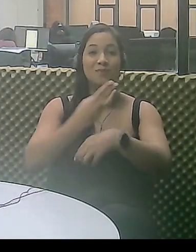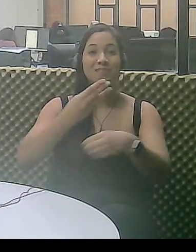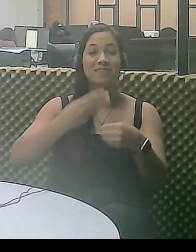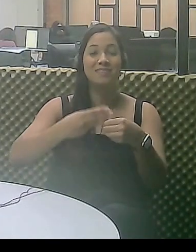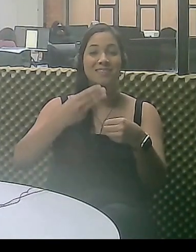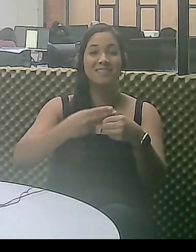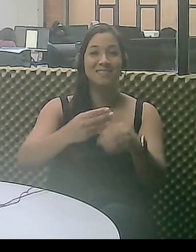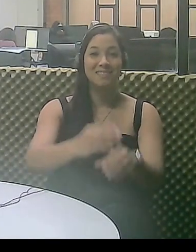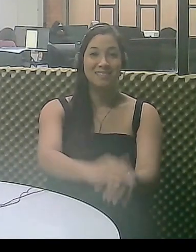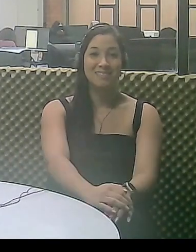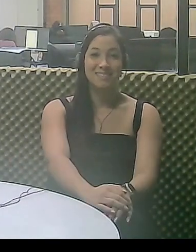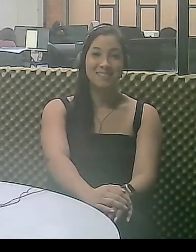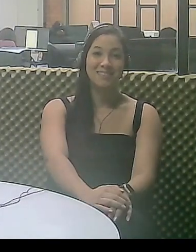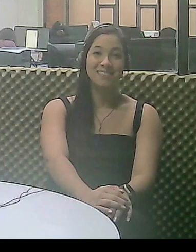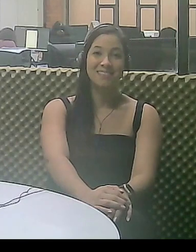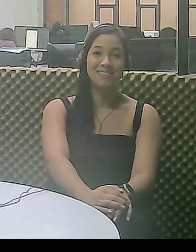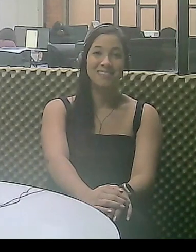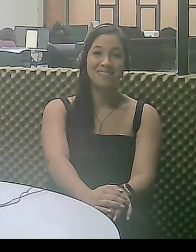município.